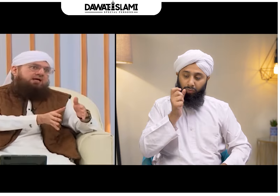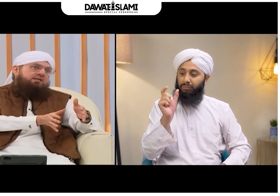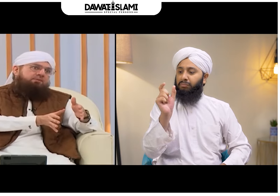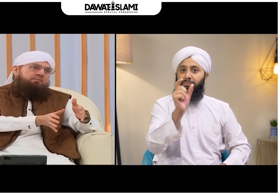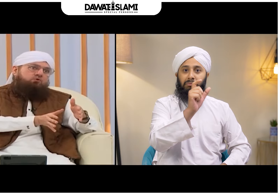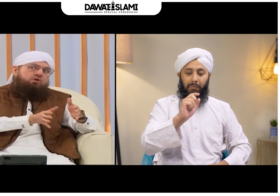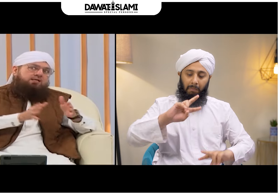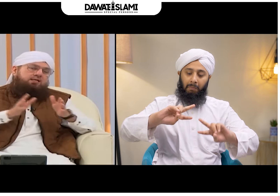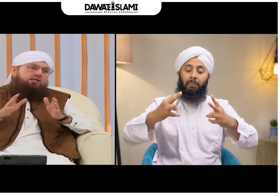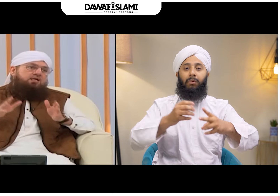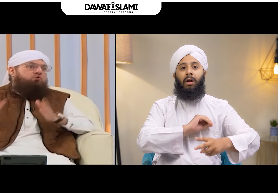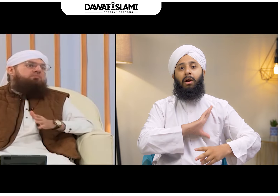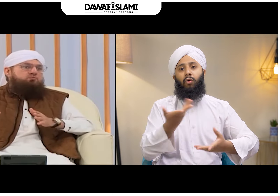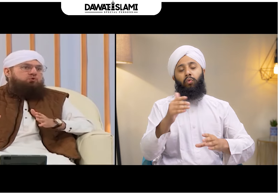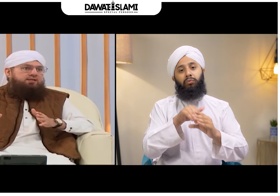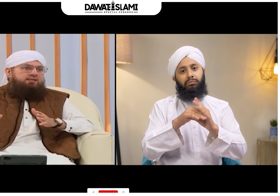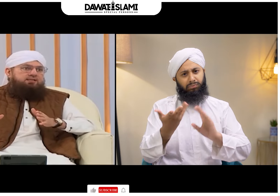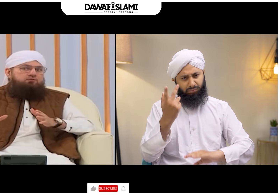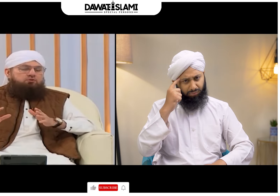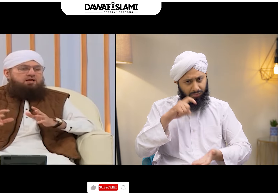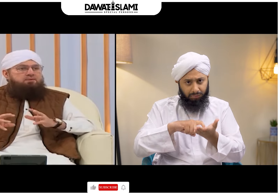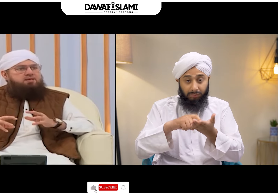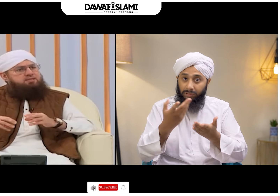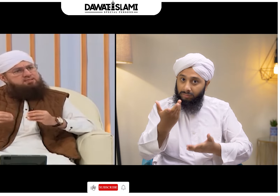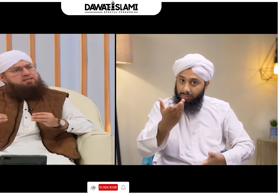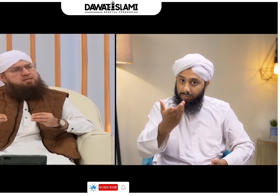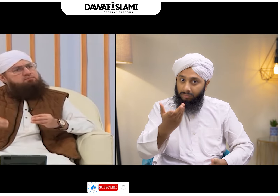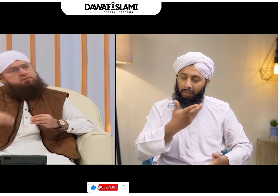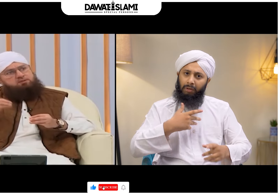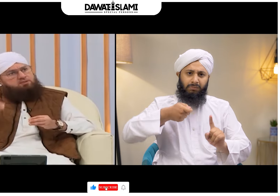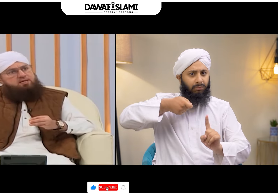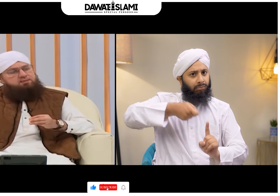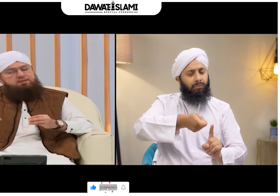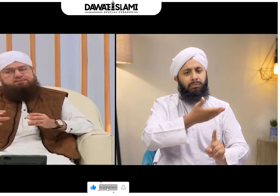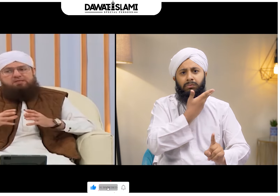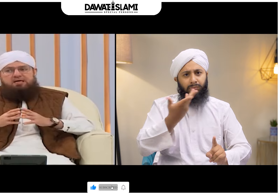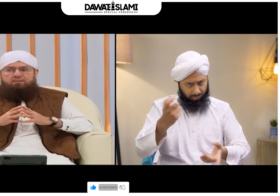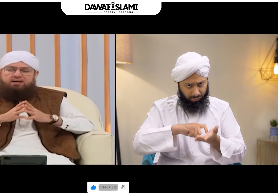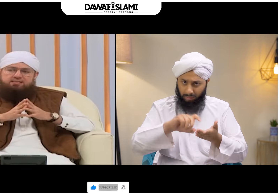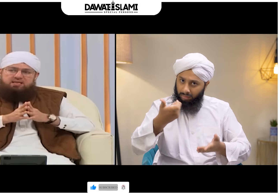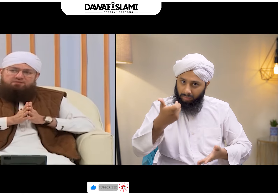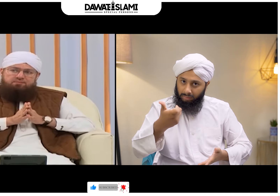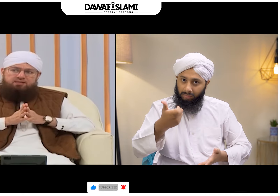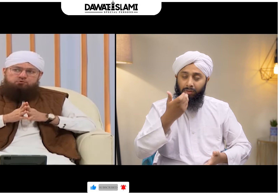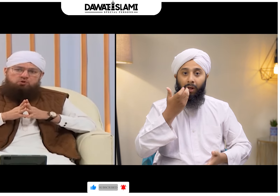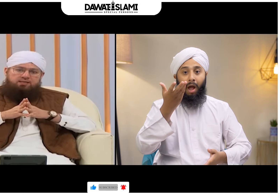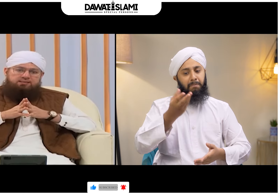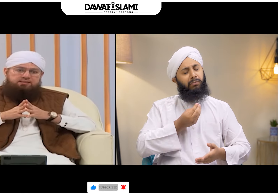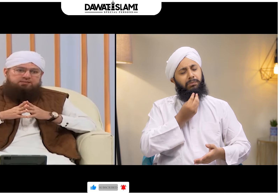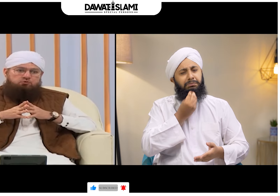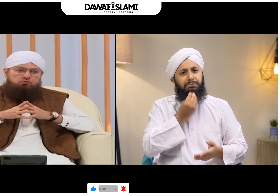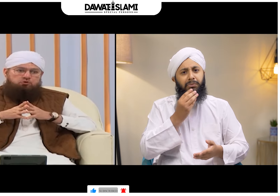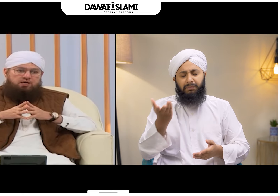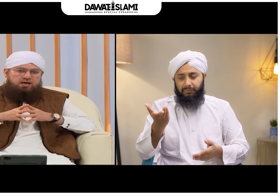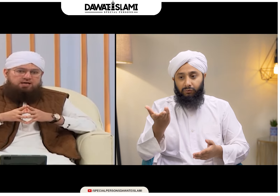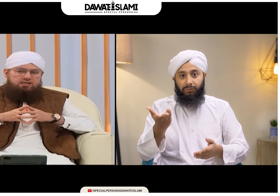پر جا کر یہ امپلیمنٹ ہوگا کہ اگر کہیں کوئی مجبور ہے تو کیا ہمیں یہ اجازت ہے کہ ہم جتنا چاہیں دبا دیں؟ ہمارے اسلاف، ہمارے بزرگان